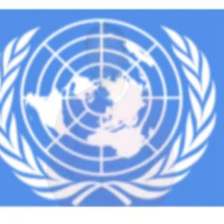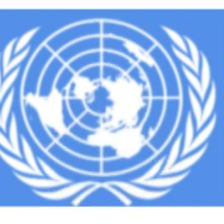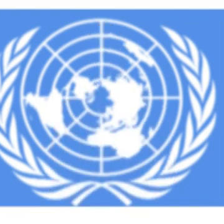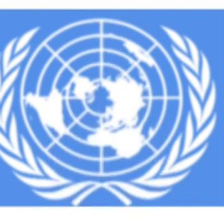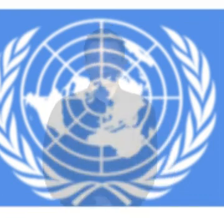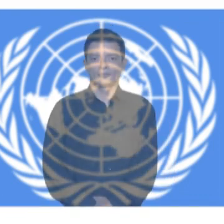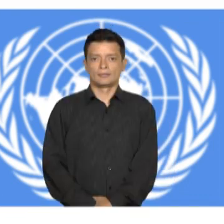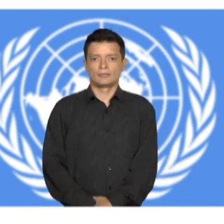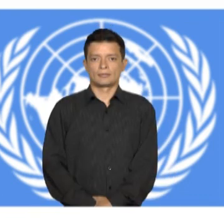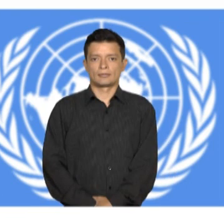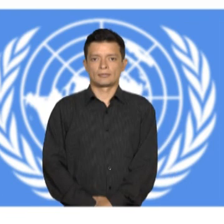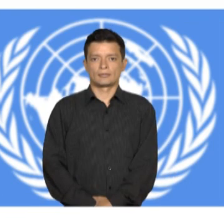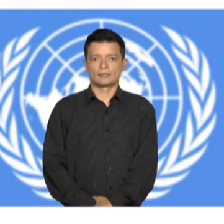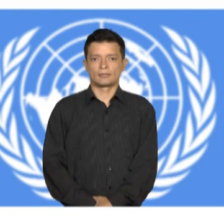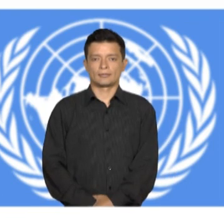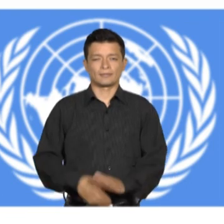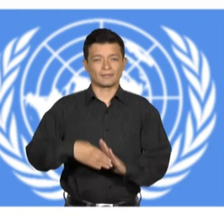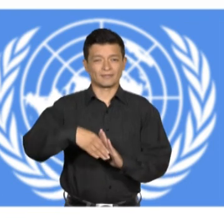desarrollo.